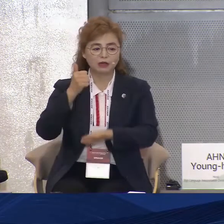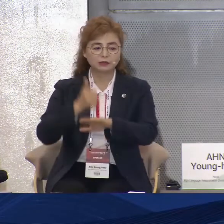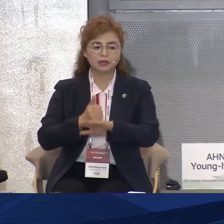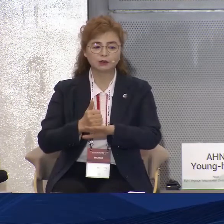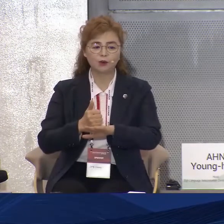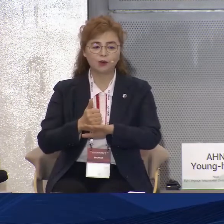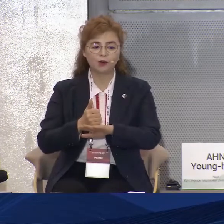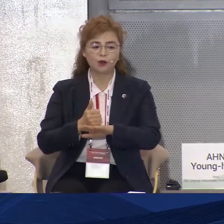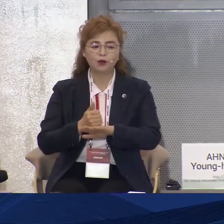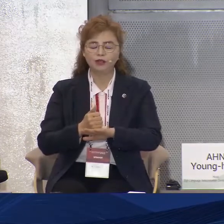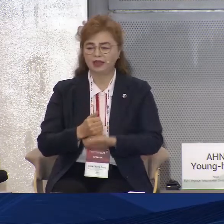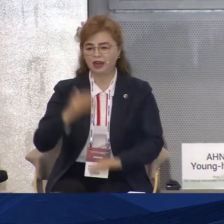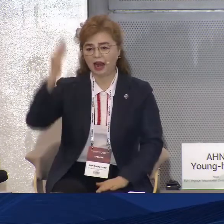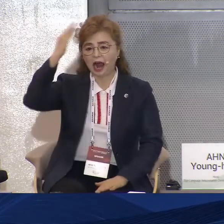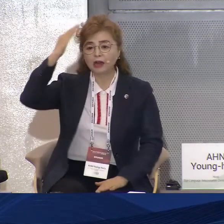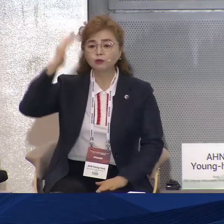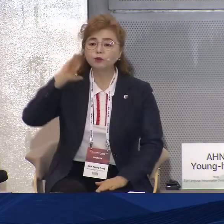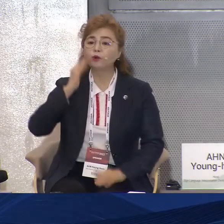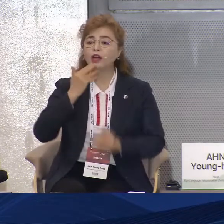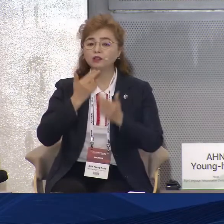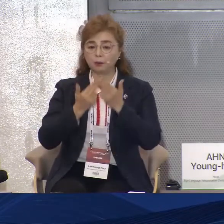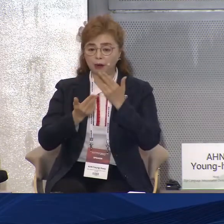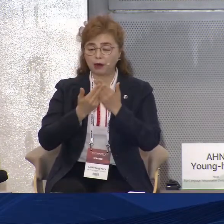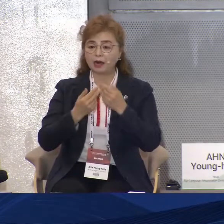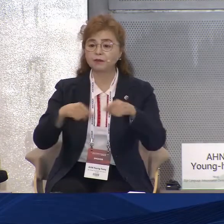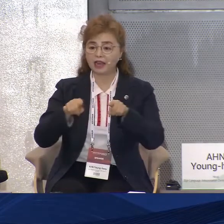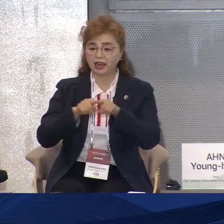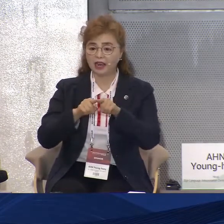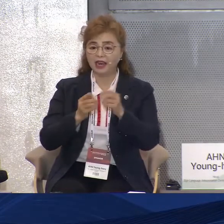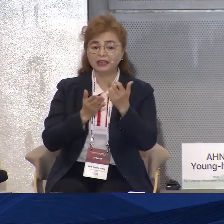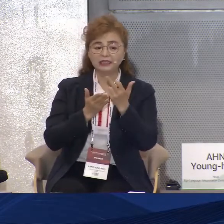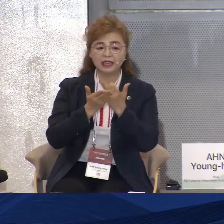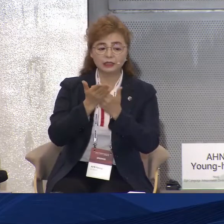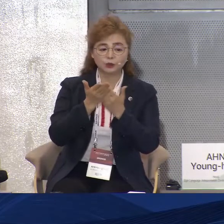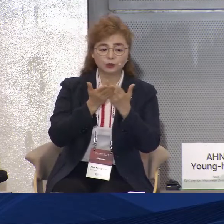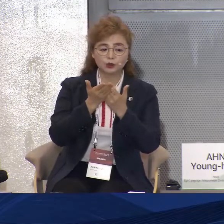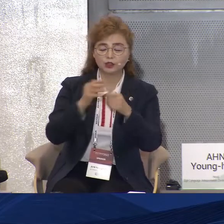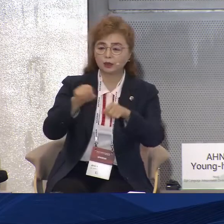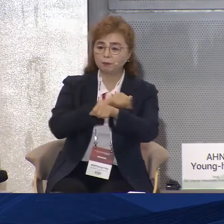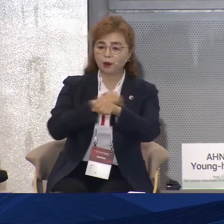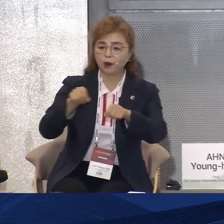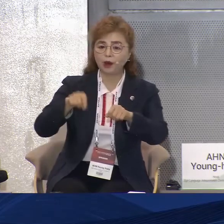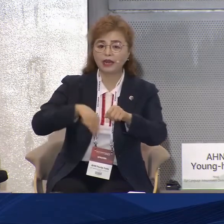그리고 마지막으로 한국농안협회와 함께